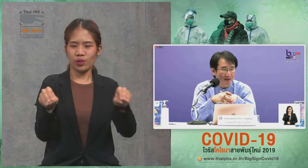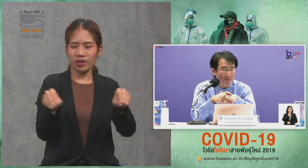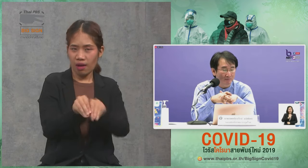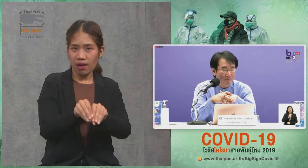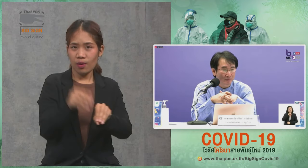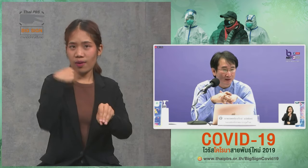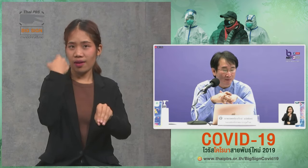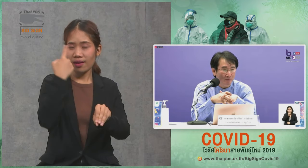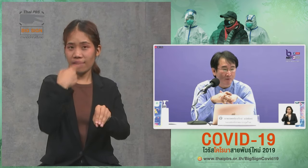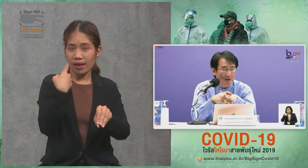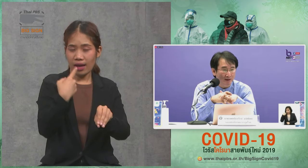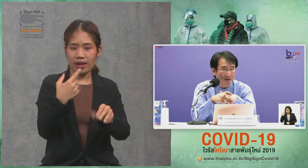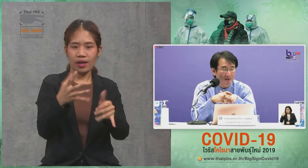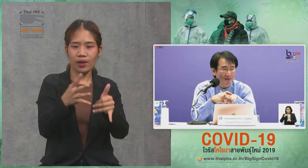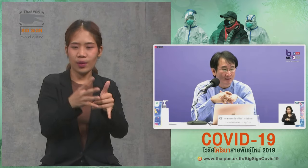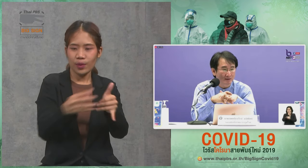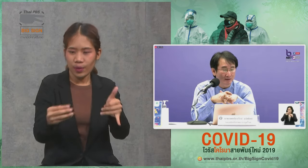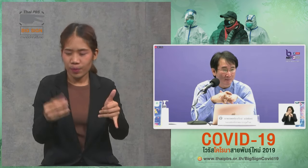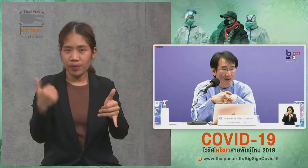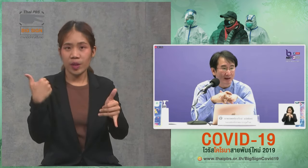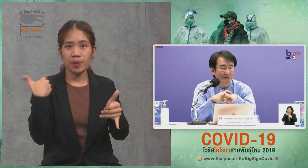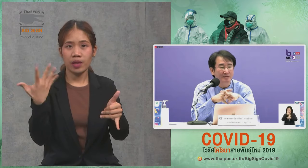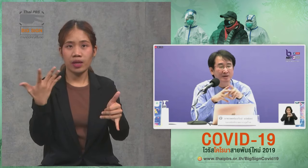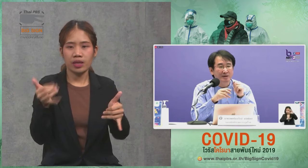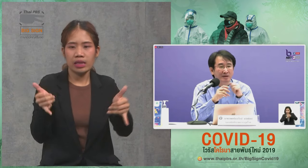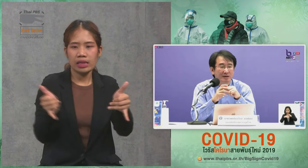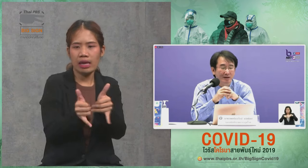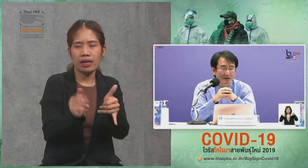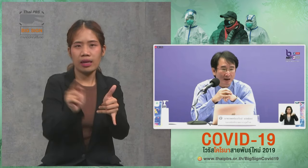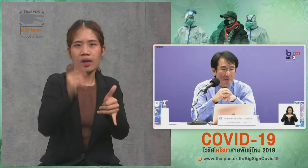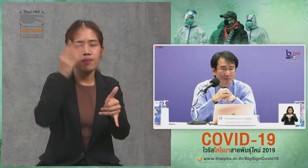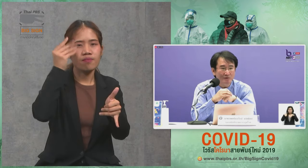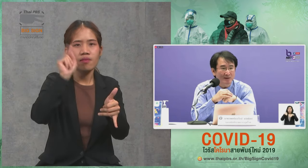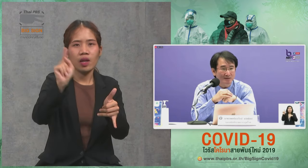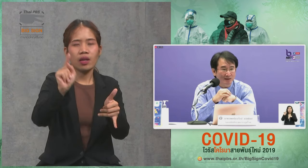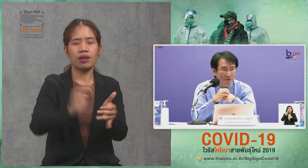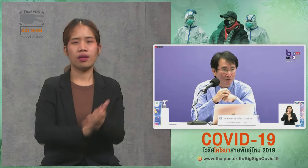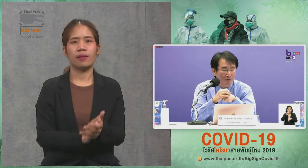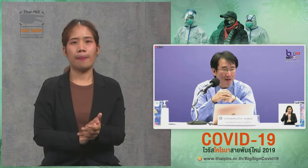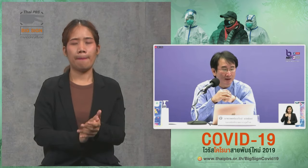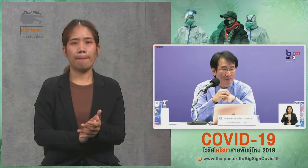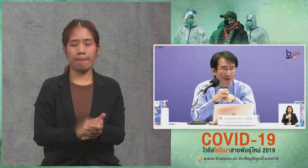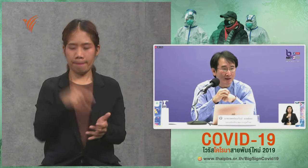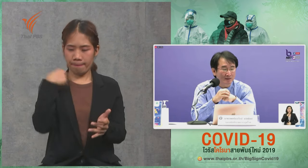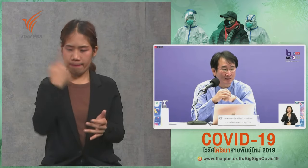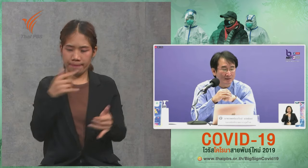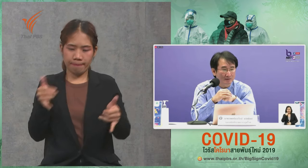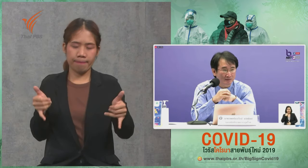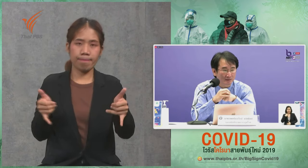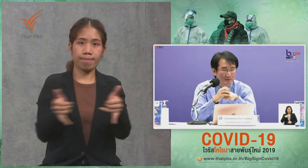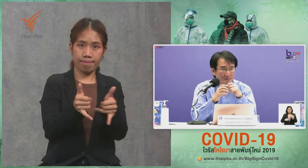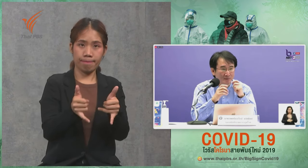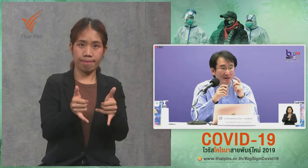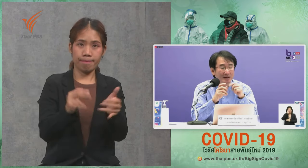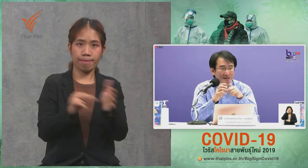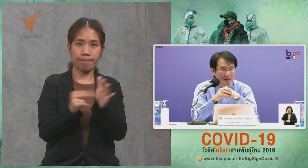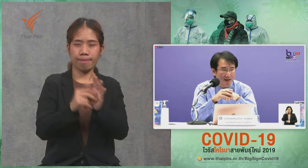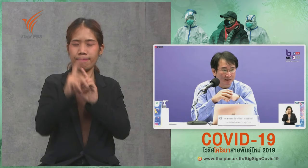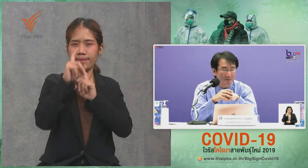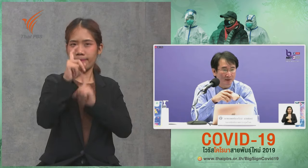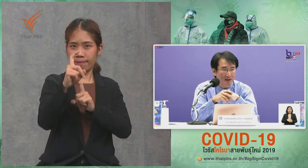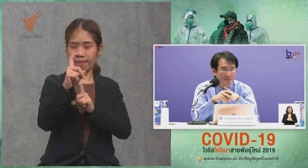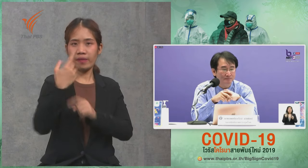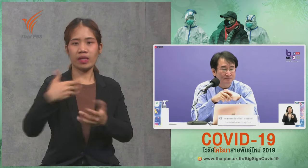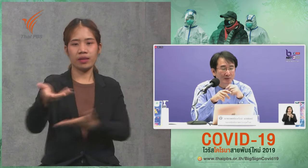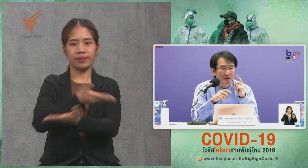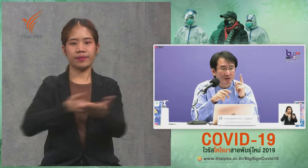ใครสัมผัสกับผู้ป่วยเนี่ยเมื่อไหร่การเป็นผู้สัมผัสเสี่ยงสูงเนี่ยหรือว่าพิจารณาจากอะ